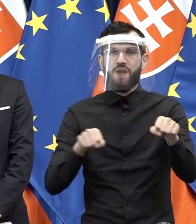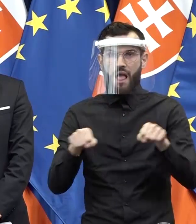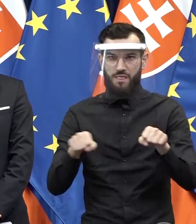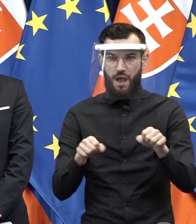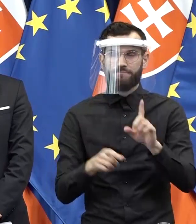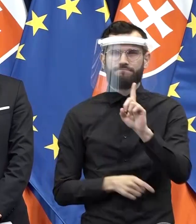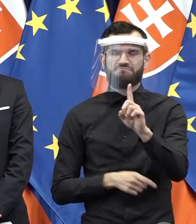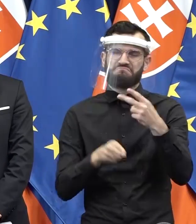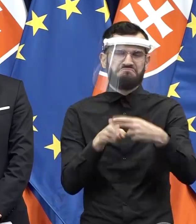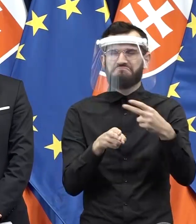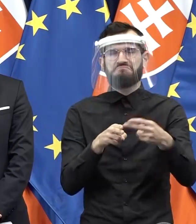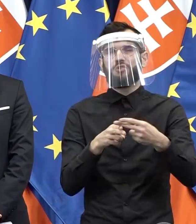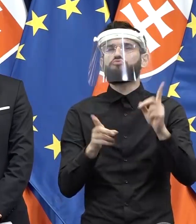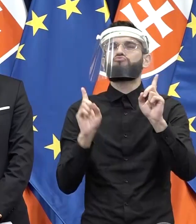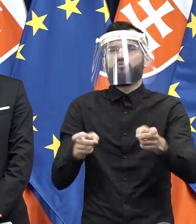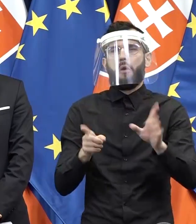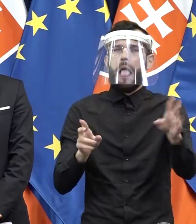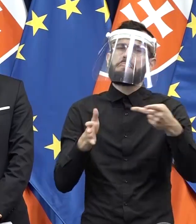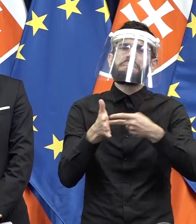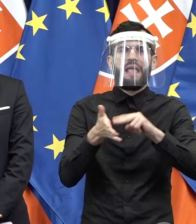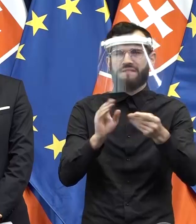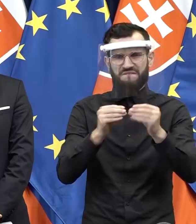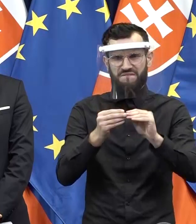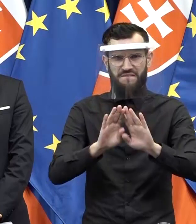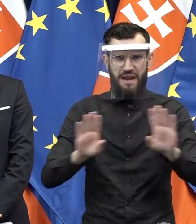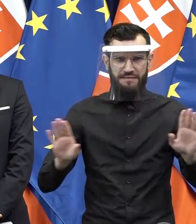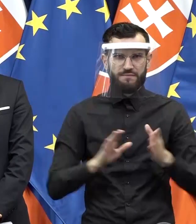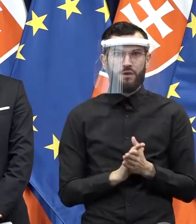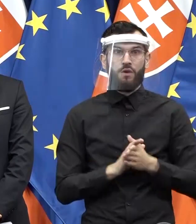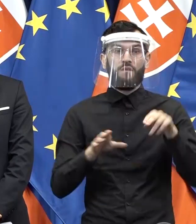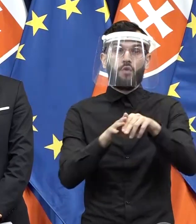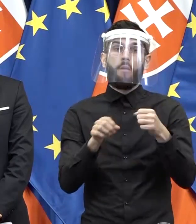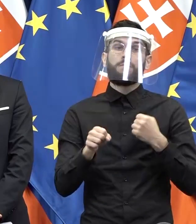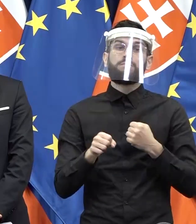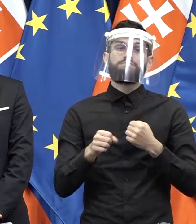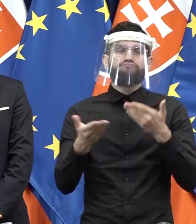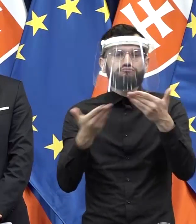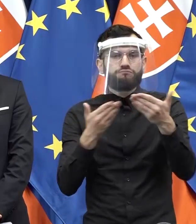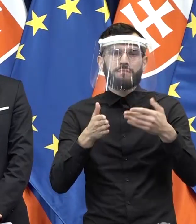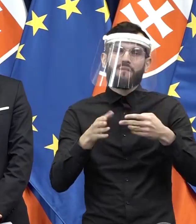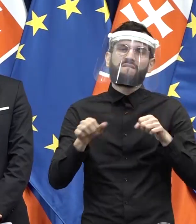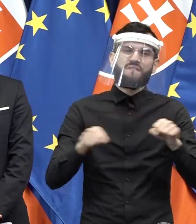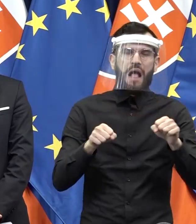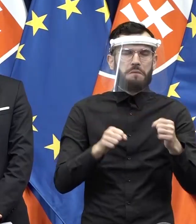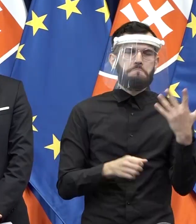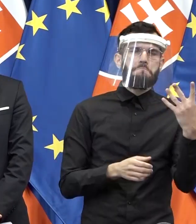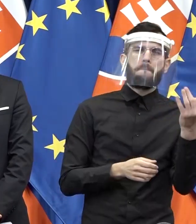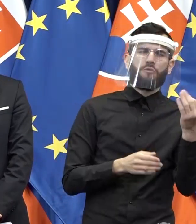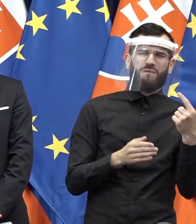ktoré ale rešilo viac menej takých pár technických otázok. A teda rokovanie vlády skončilo približne v čase o 5 minút 12.